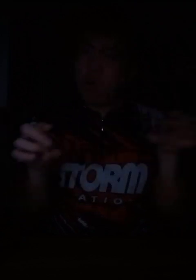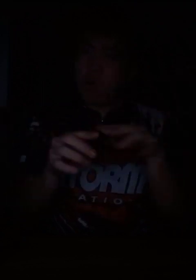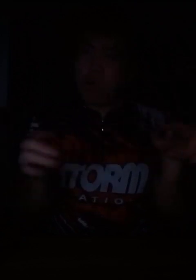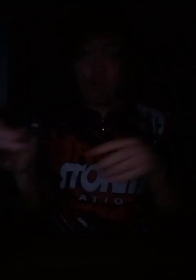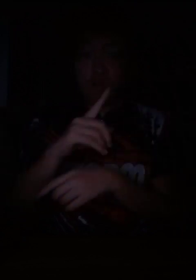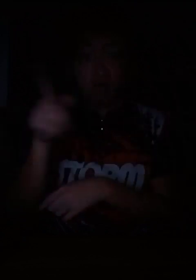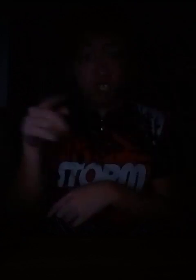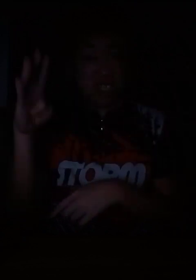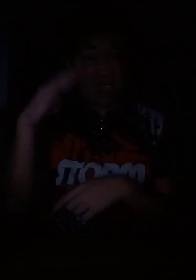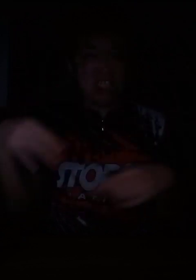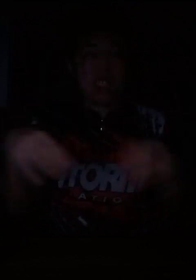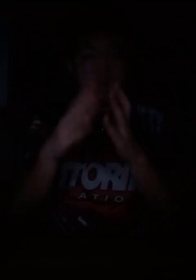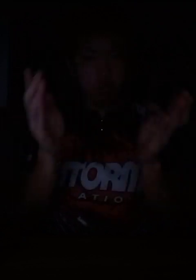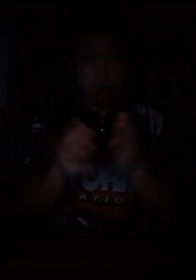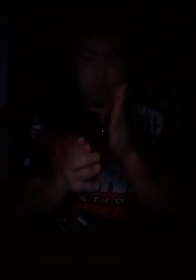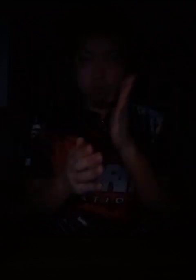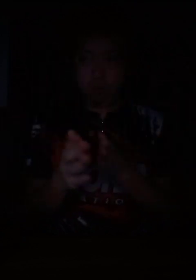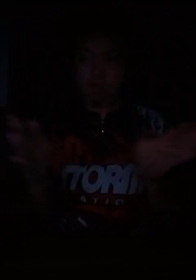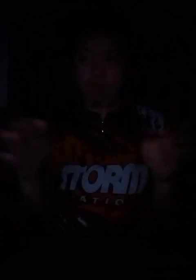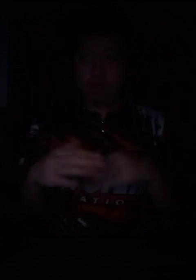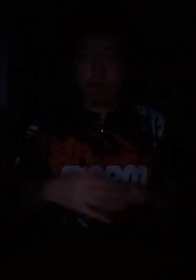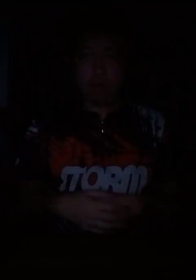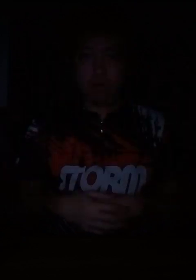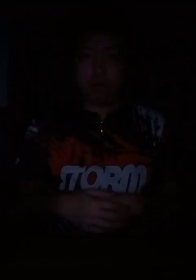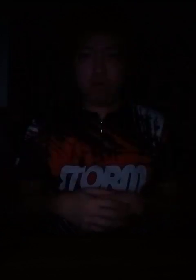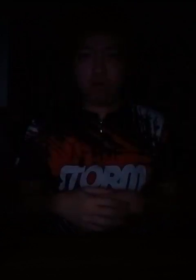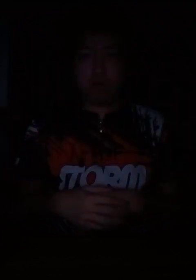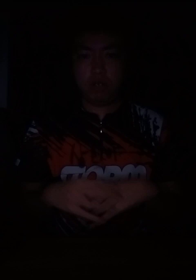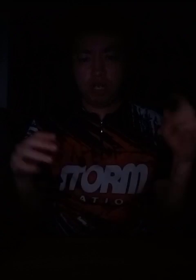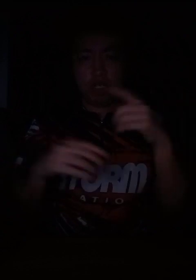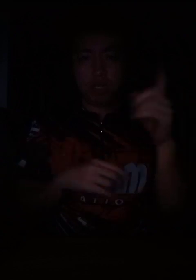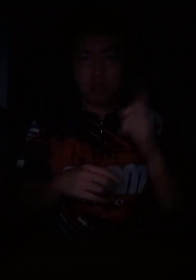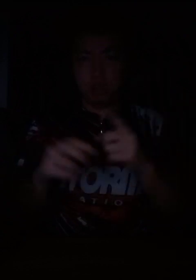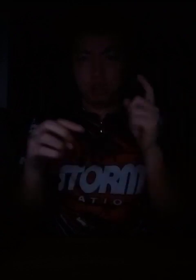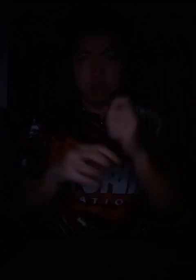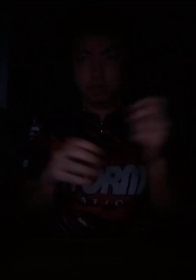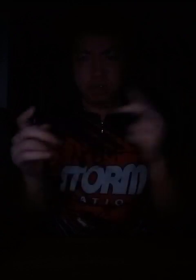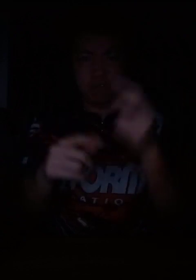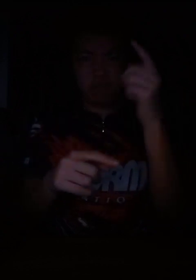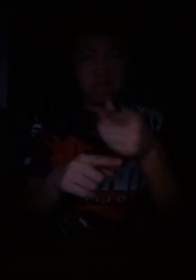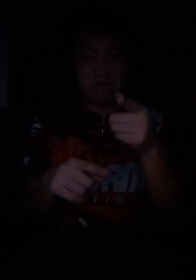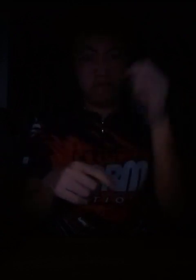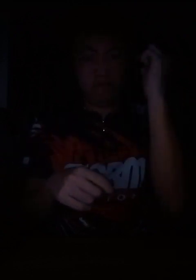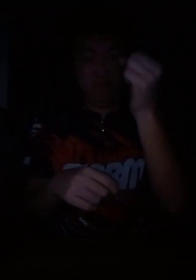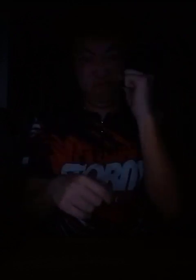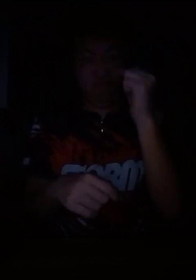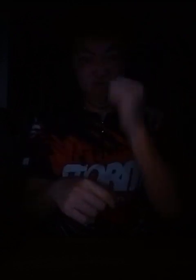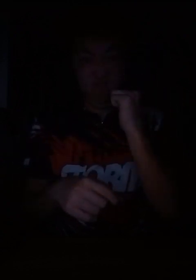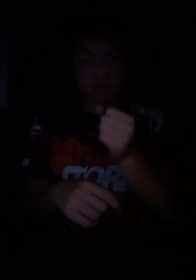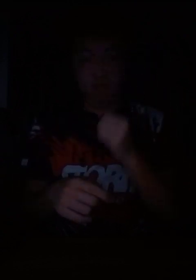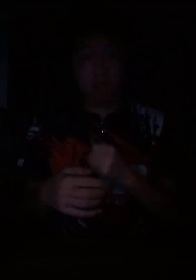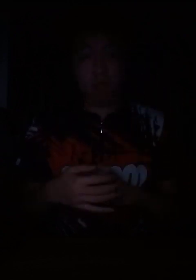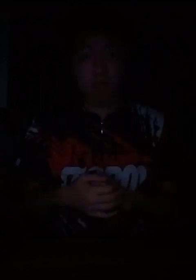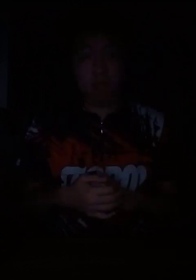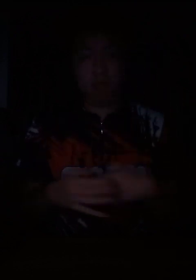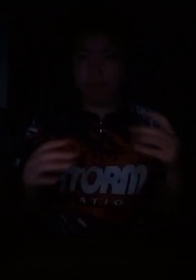우체국 사거리 신호등 앞에 멈췄고 A씨는 멈춰선 차량에 다가가 차창을 두드렸지만 서지 않고